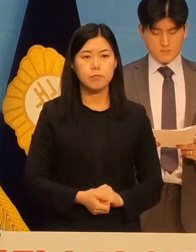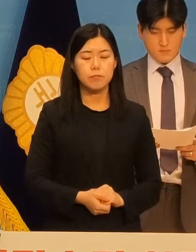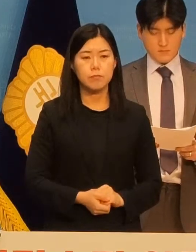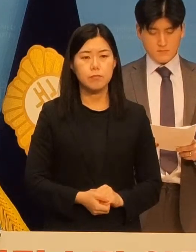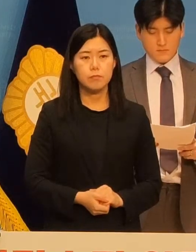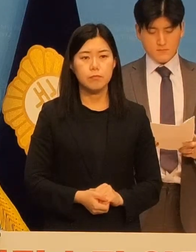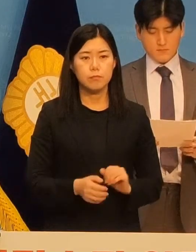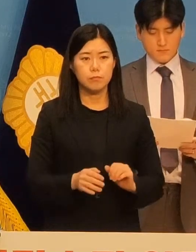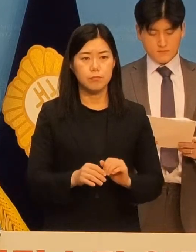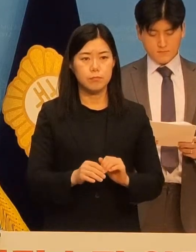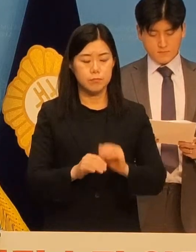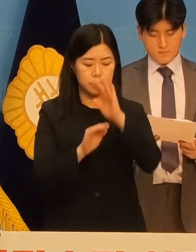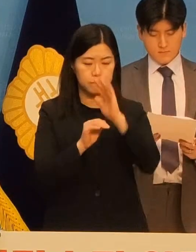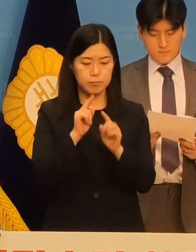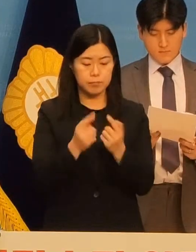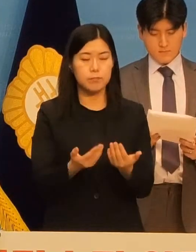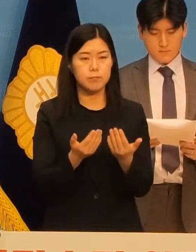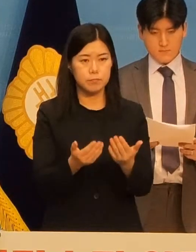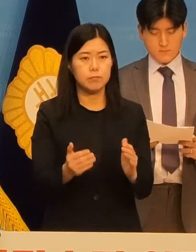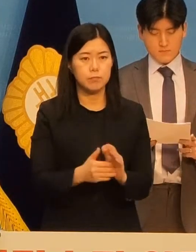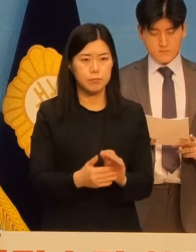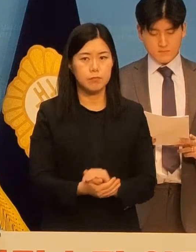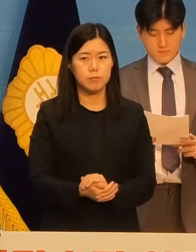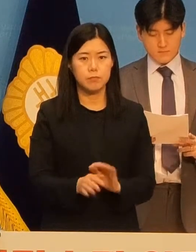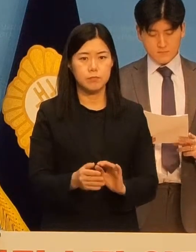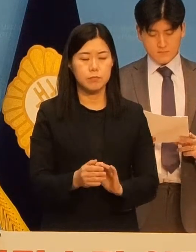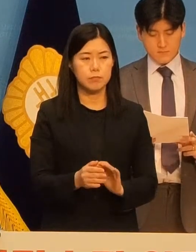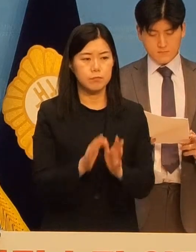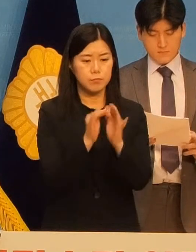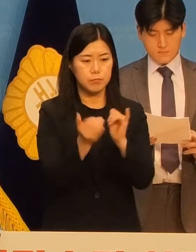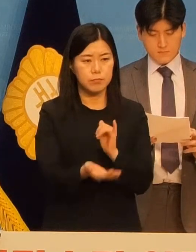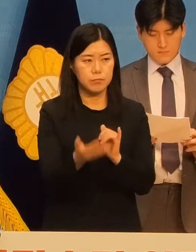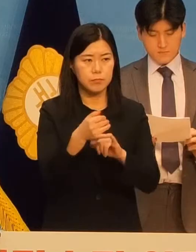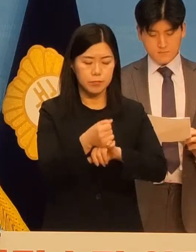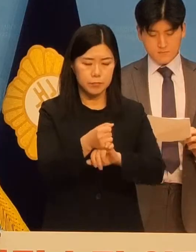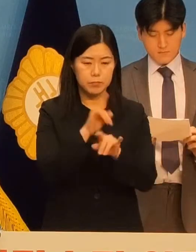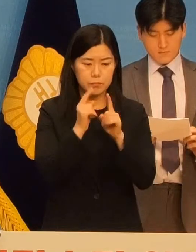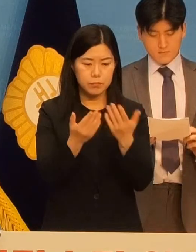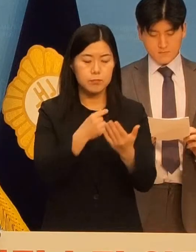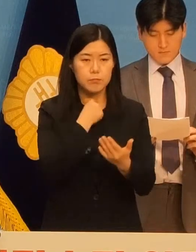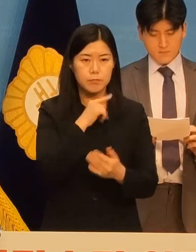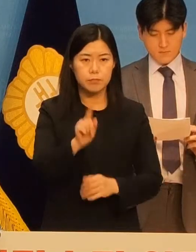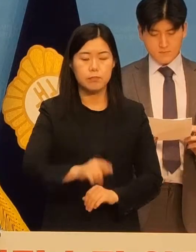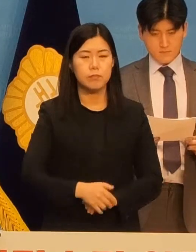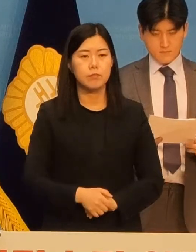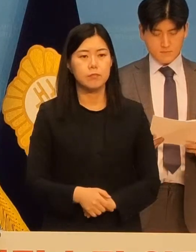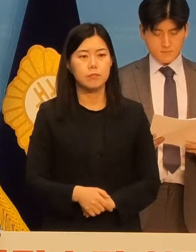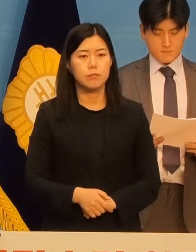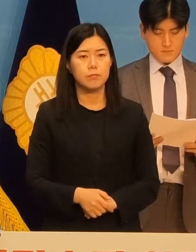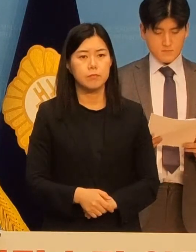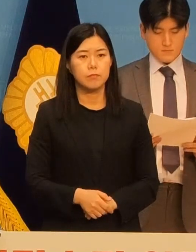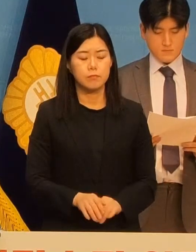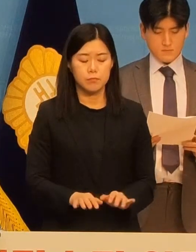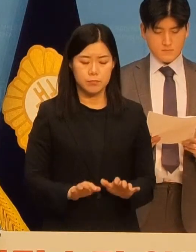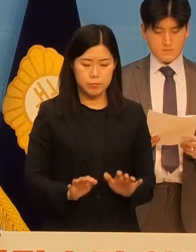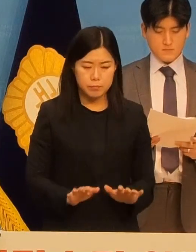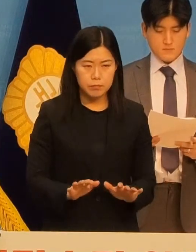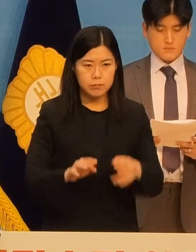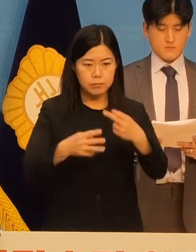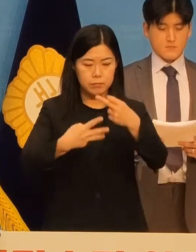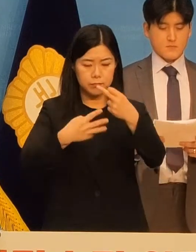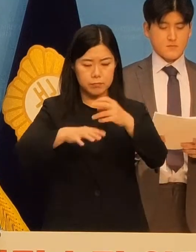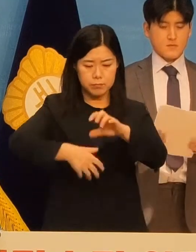이상으로 기자회견 낭독을 마치고 언론과 국민에게 꼭 말씀드리고 싶은 것은 아직도